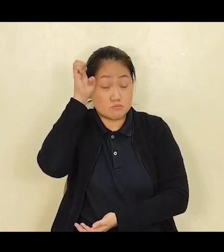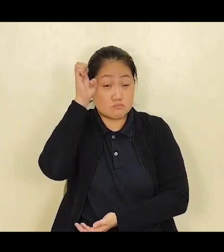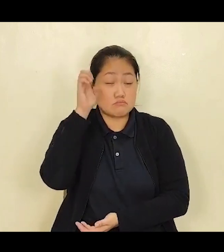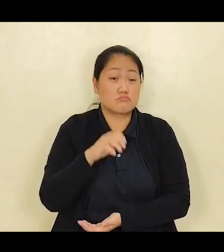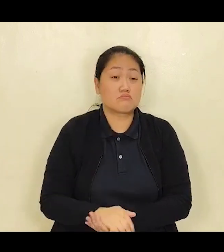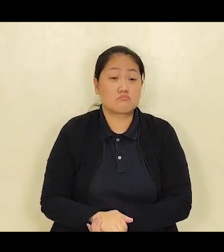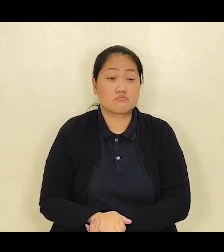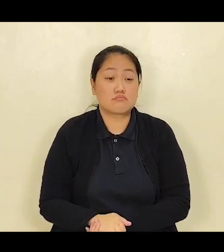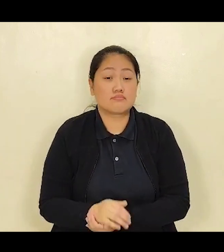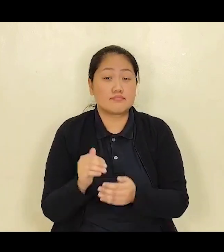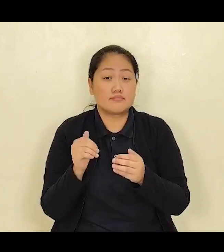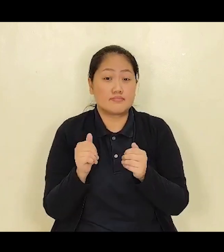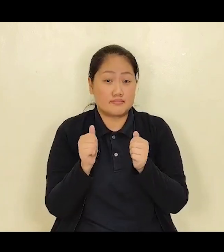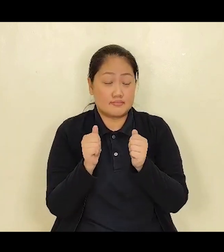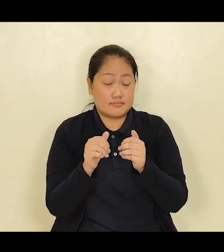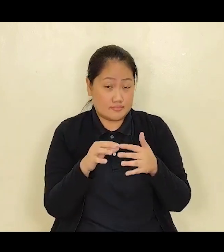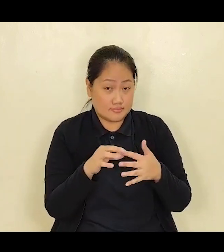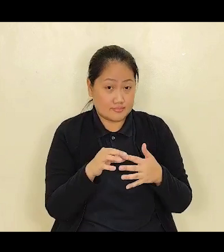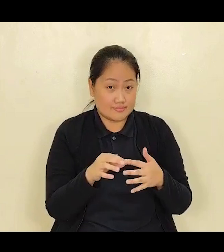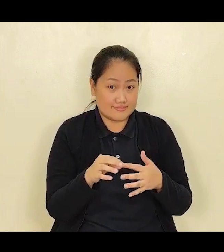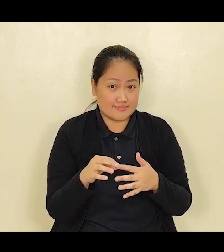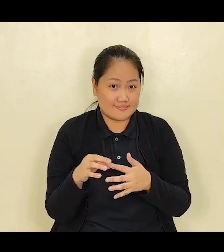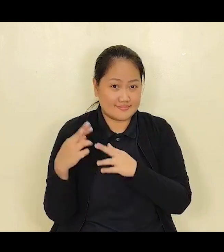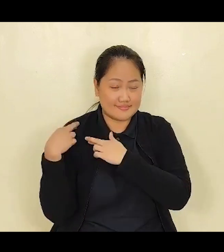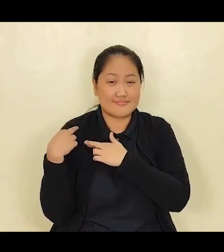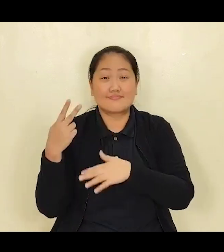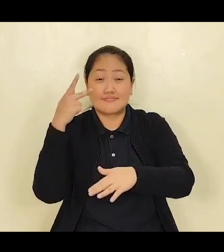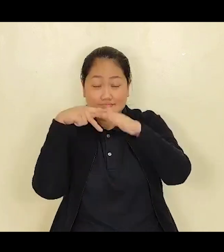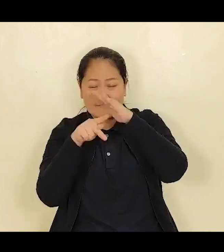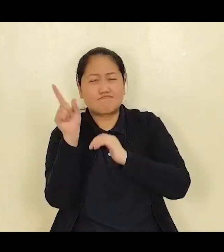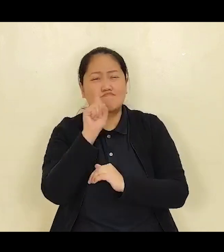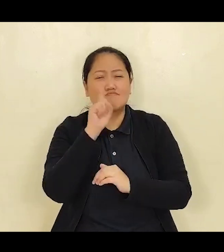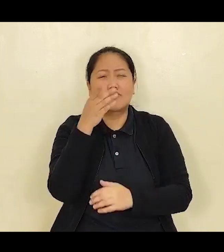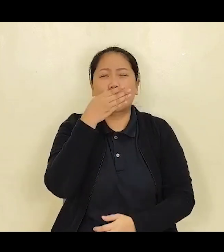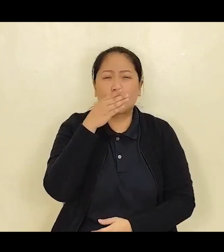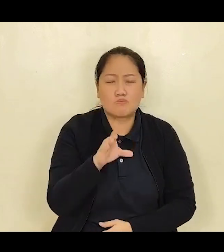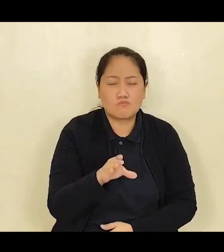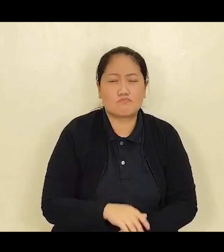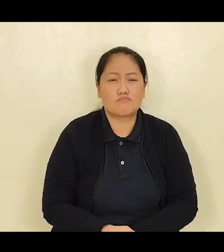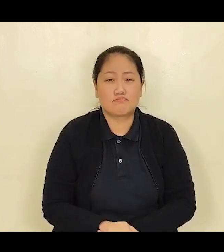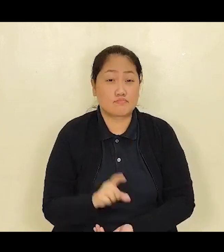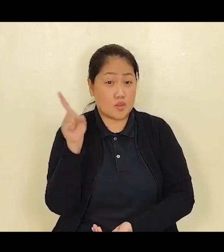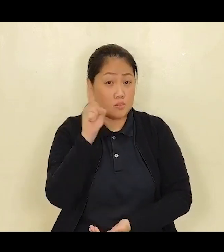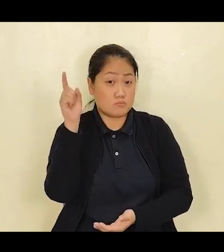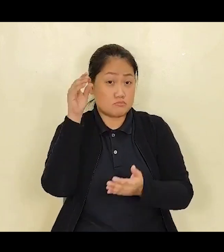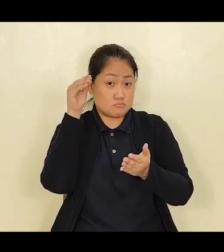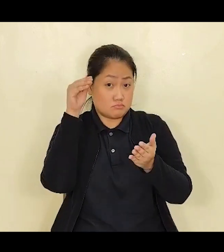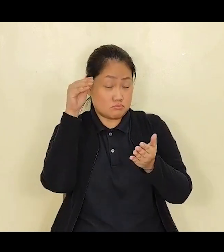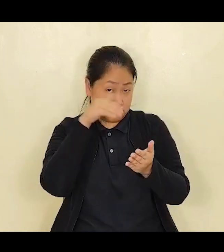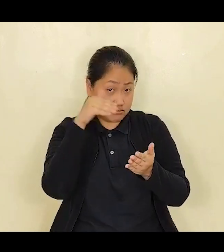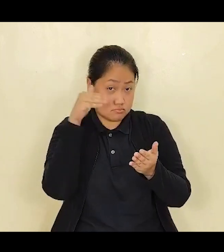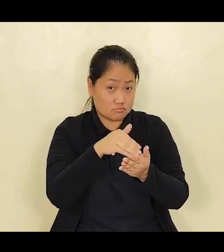si Elias naman ang sa mga propeta. Ano nga ba ang mga kautusan at ang